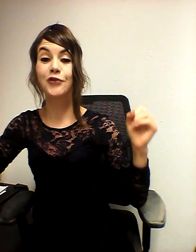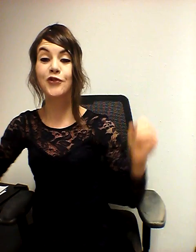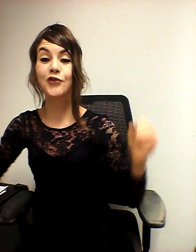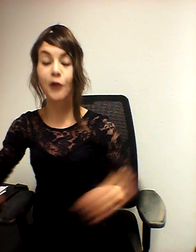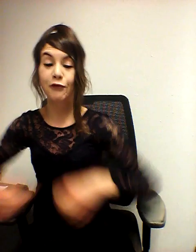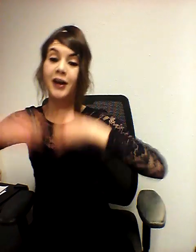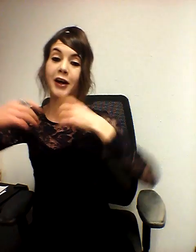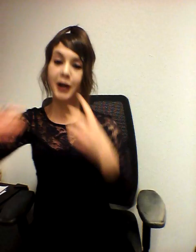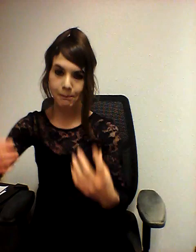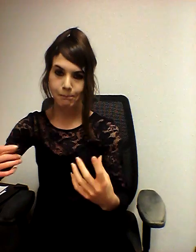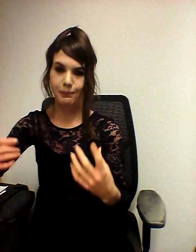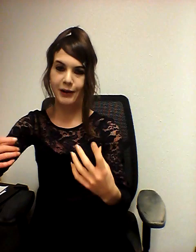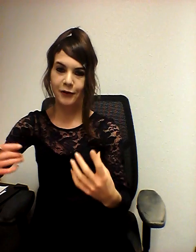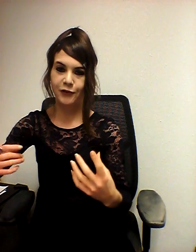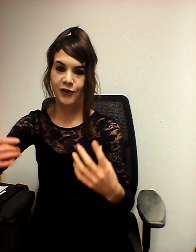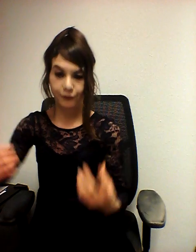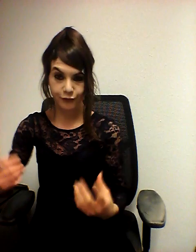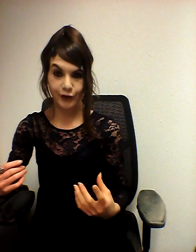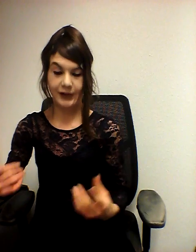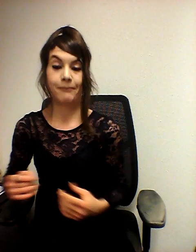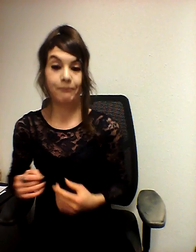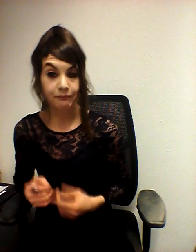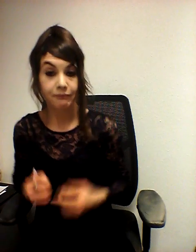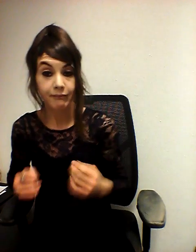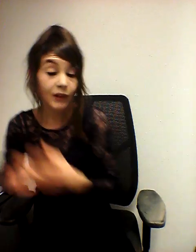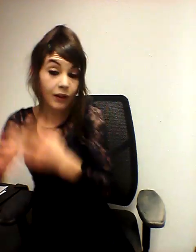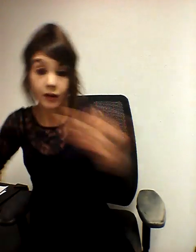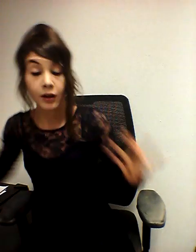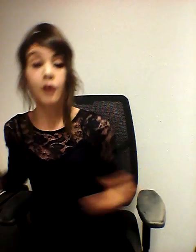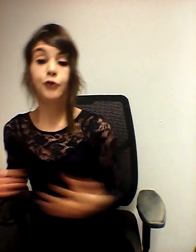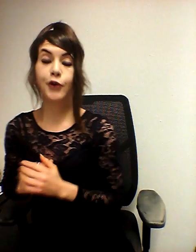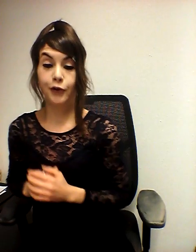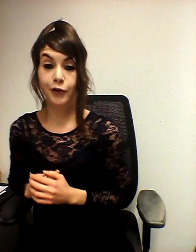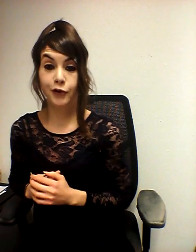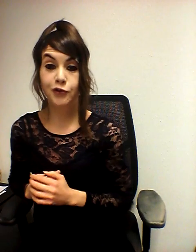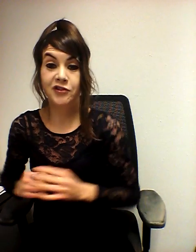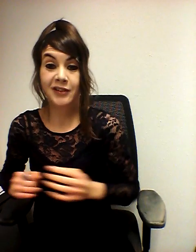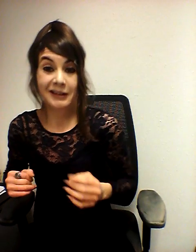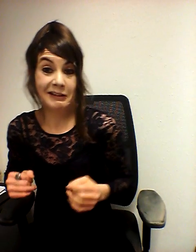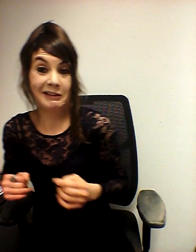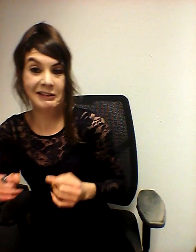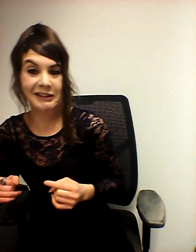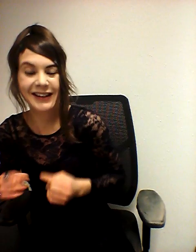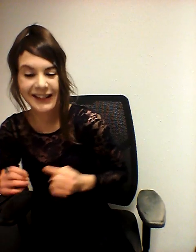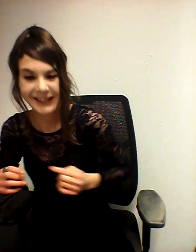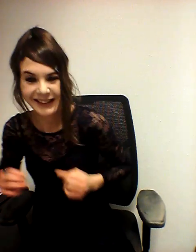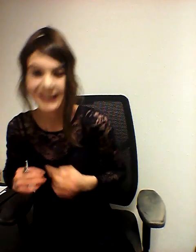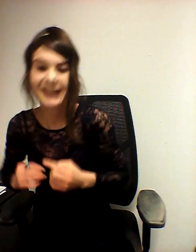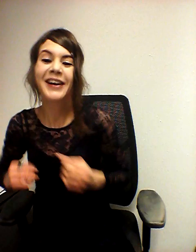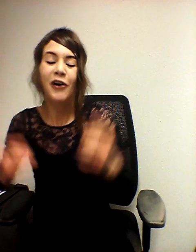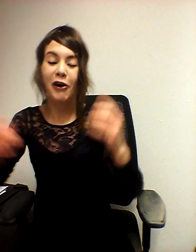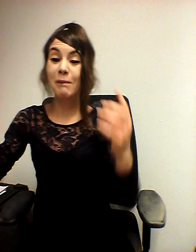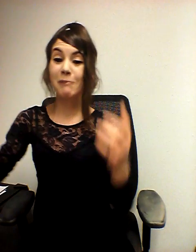brandstof gebruikt worden dus eh op het